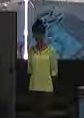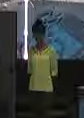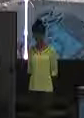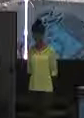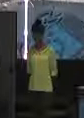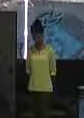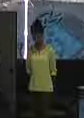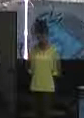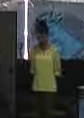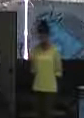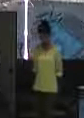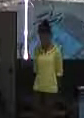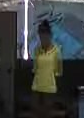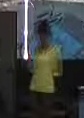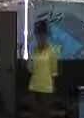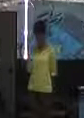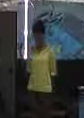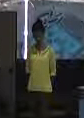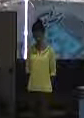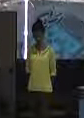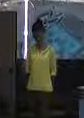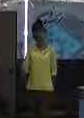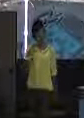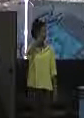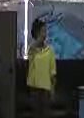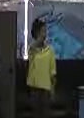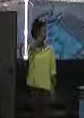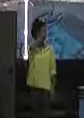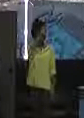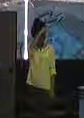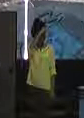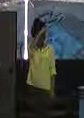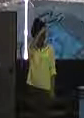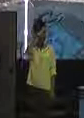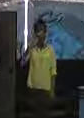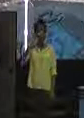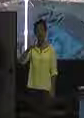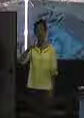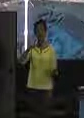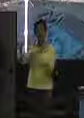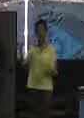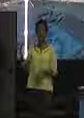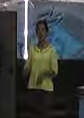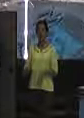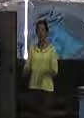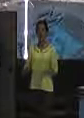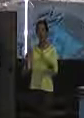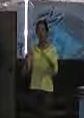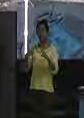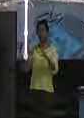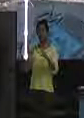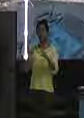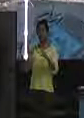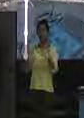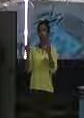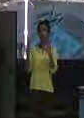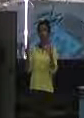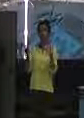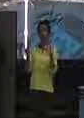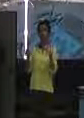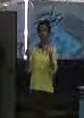A sua excelência Lucas Paiva, presidente da Câmara Municipal de Ilhéus. Assunto: conclusão da rede de esgoto da